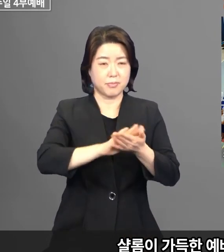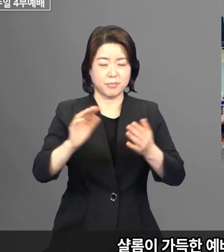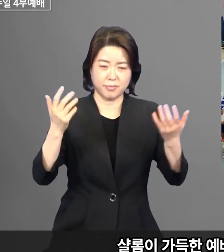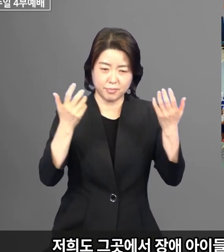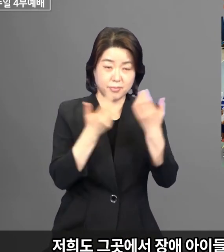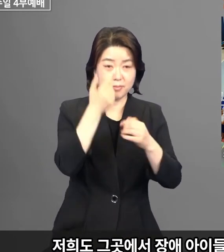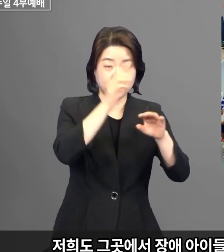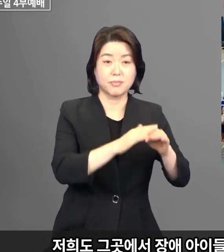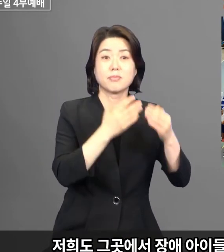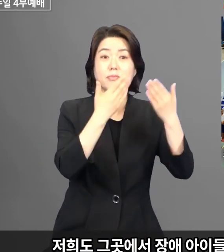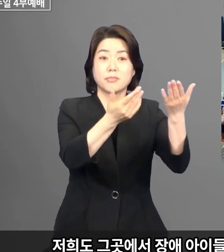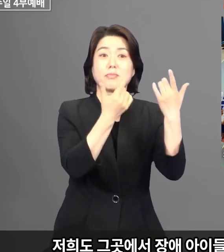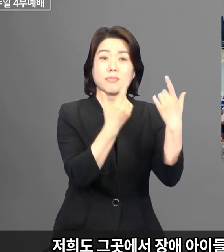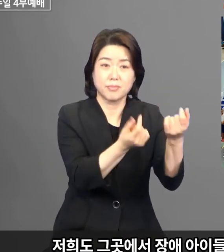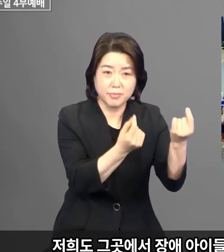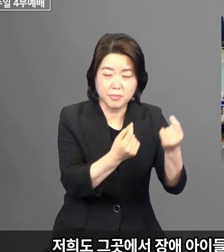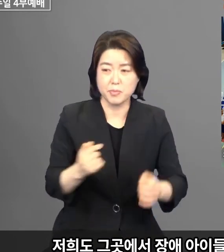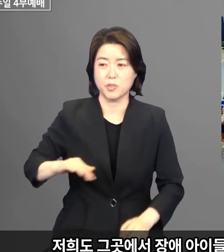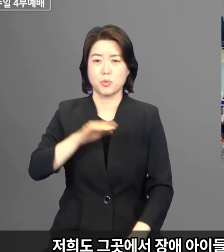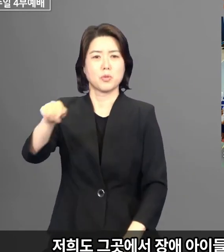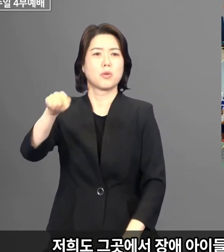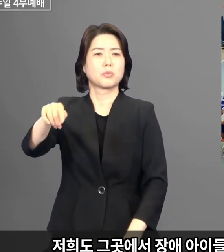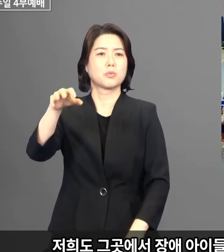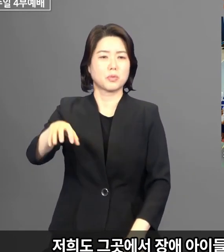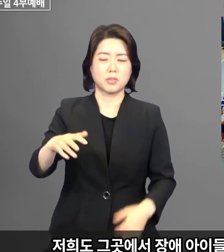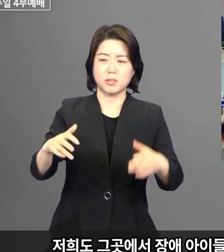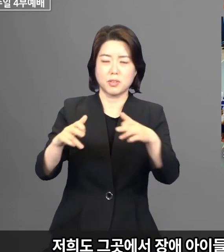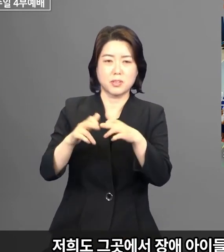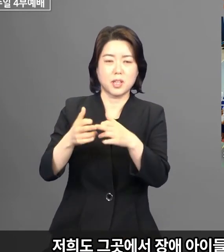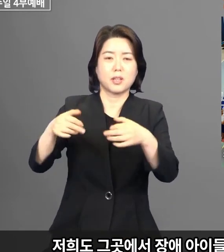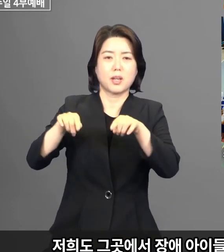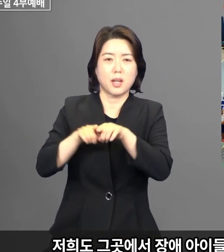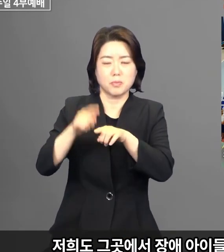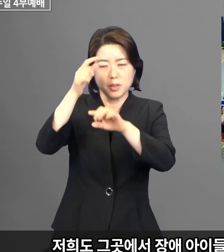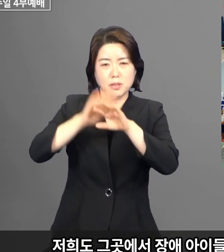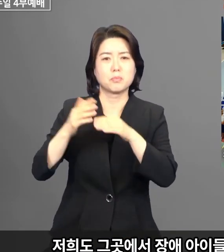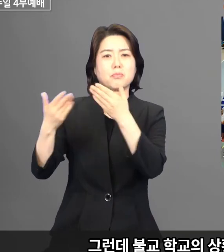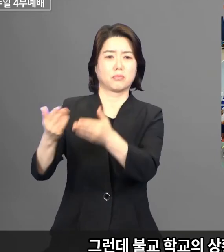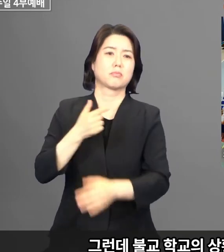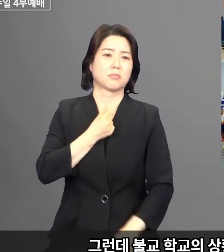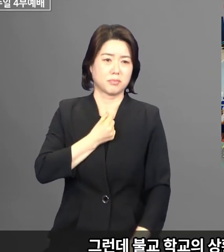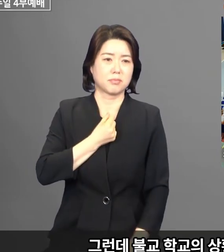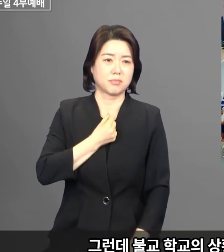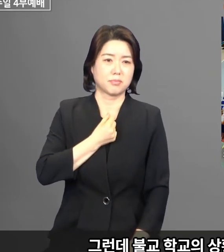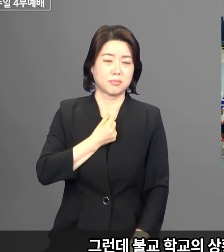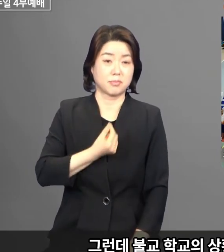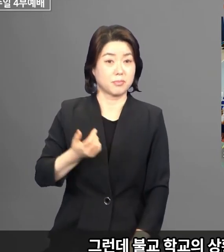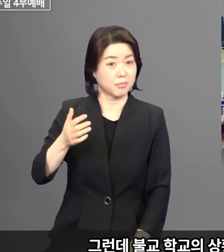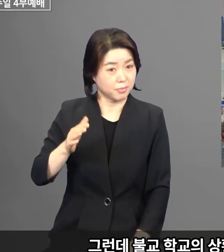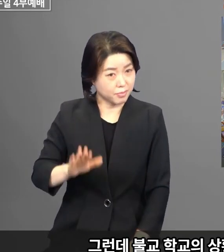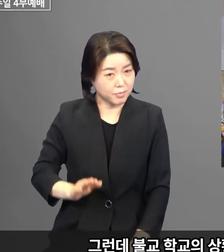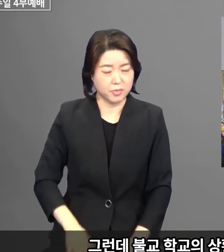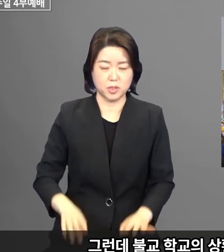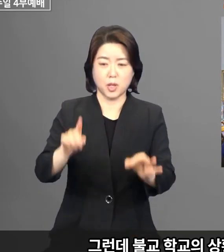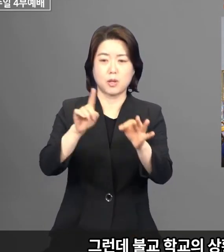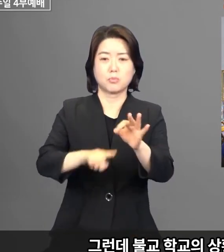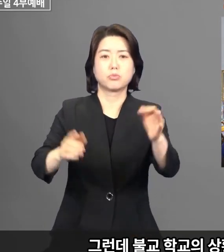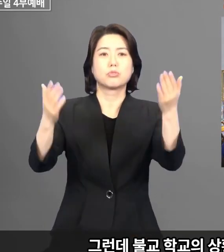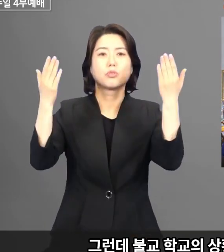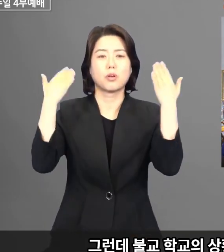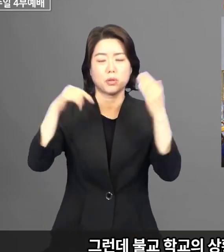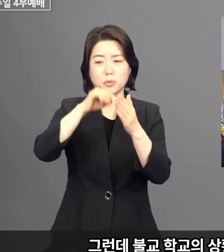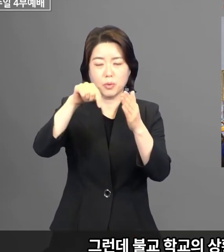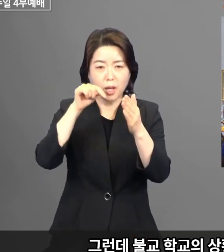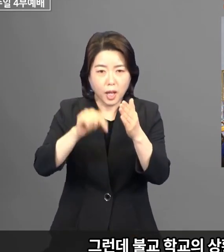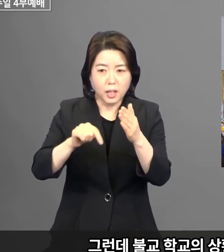것처럼 저희도 그곳에서 장애아이들과 예배를 드리고 싶었습니다. 그런데 불교 학교의 상황은